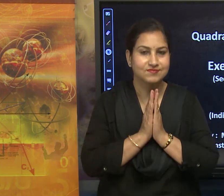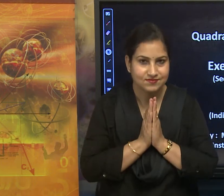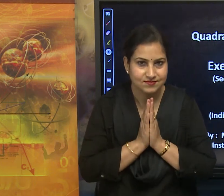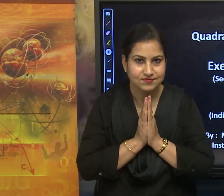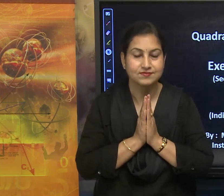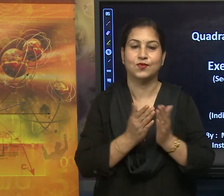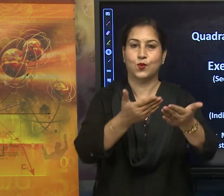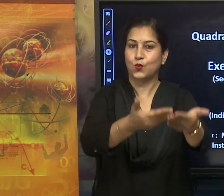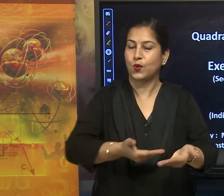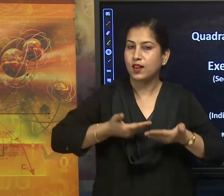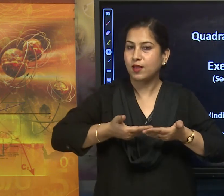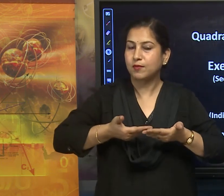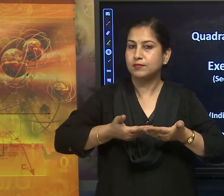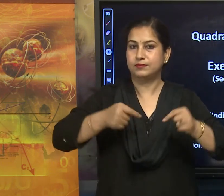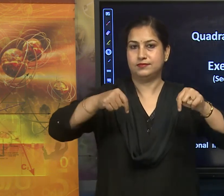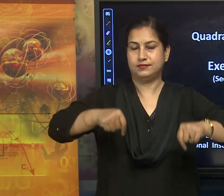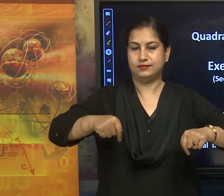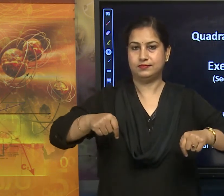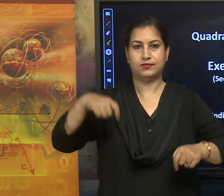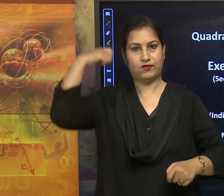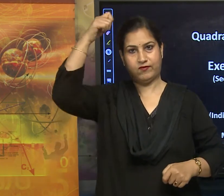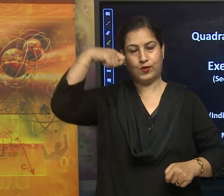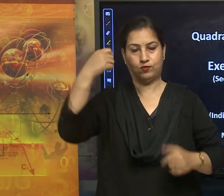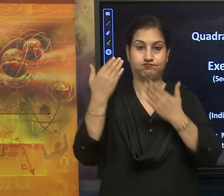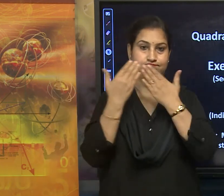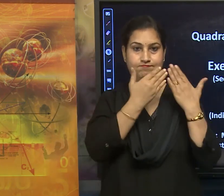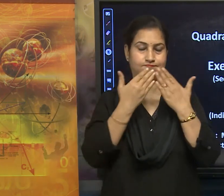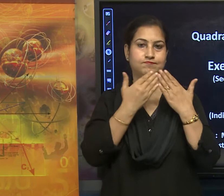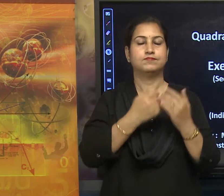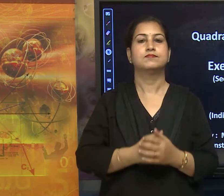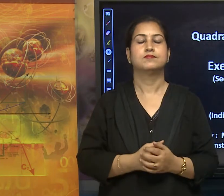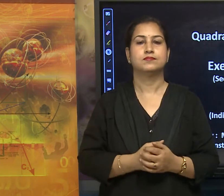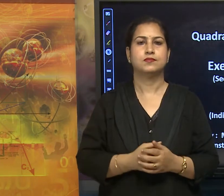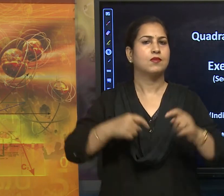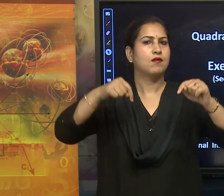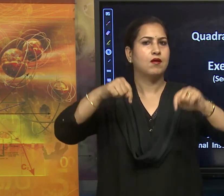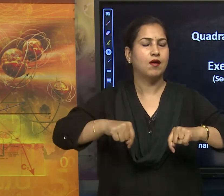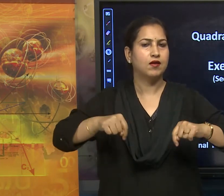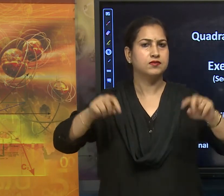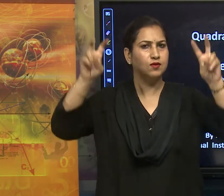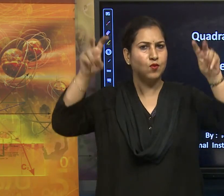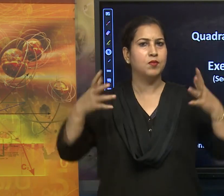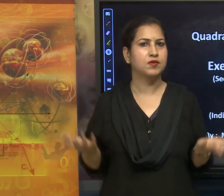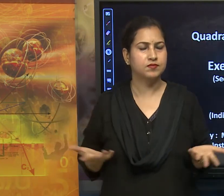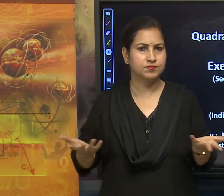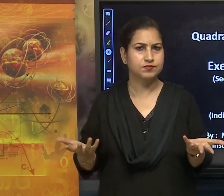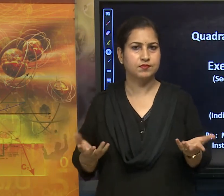नमस्कार, आप सभी का स्वागत है इस एजुकेशनल वीडियो में। आज का विषय